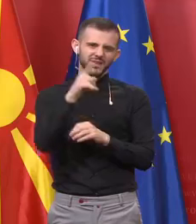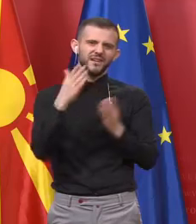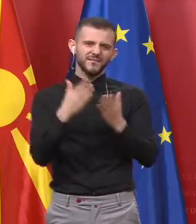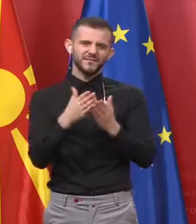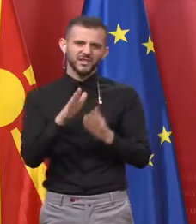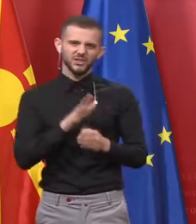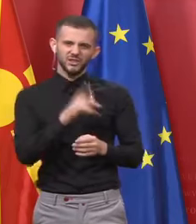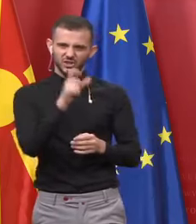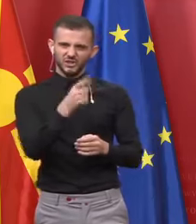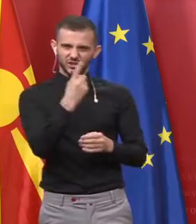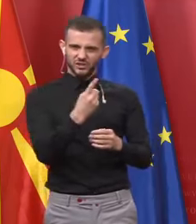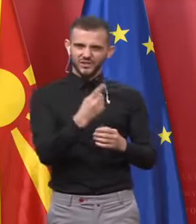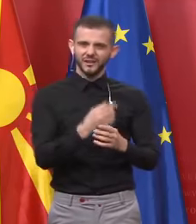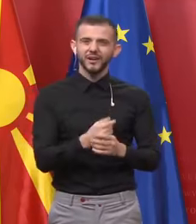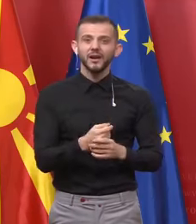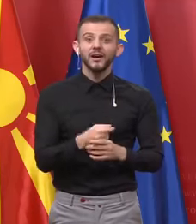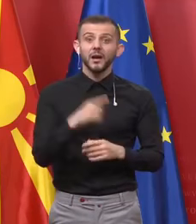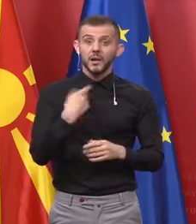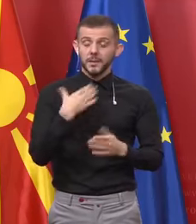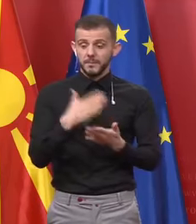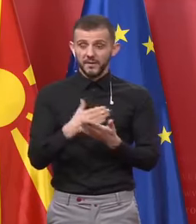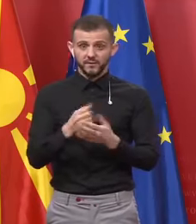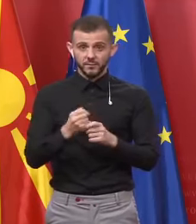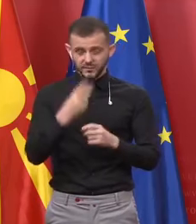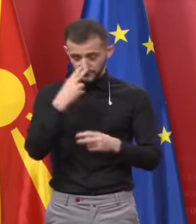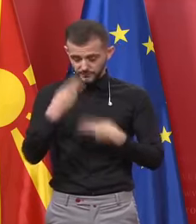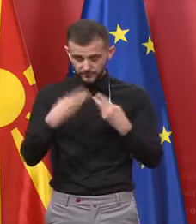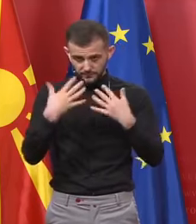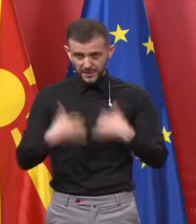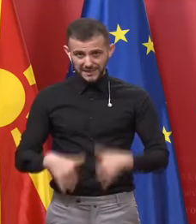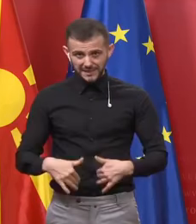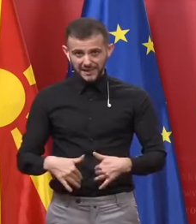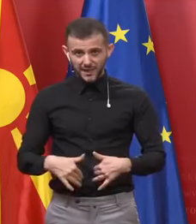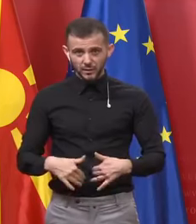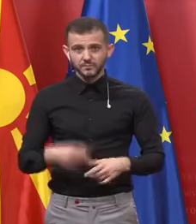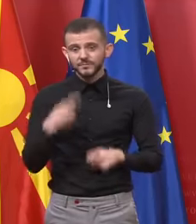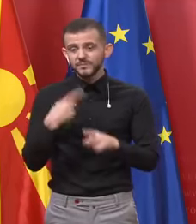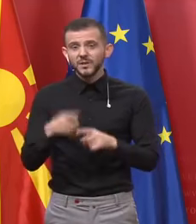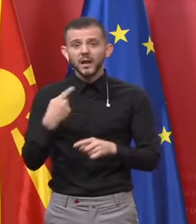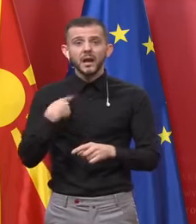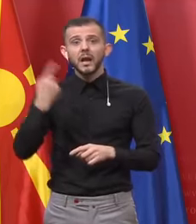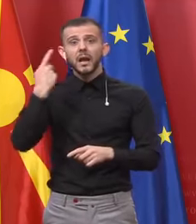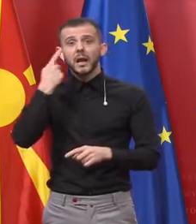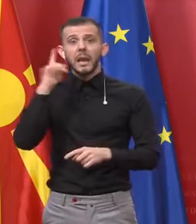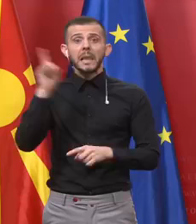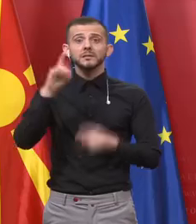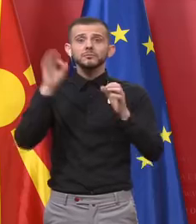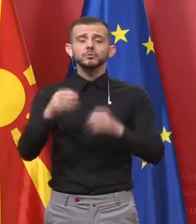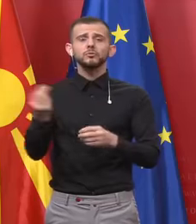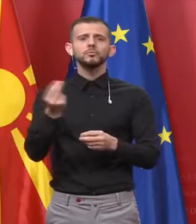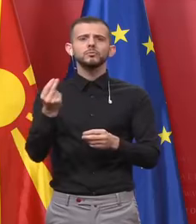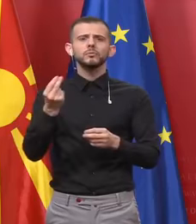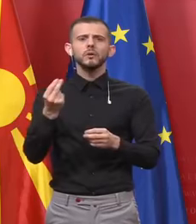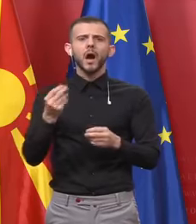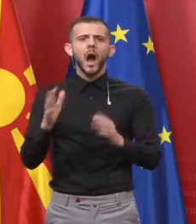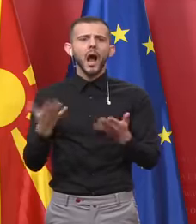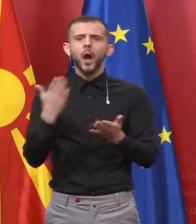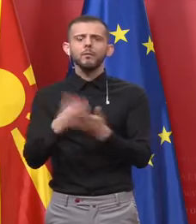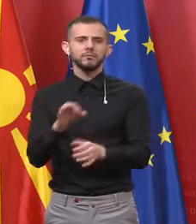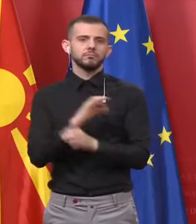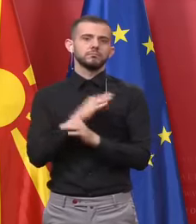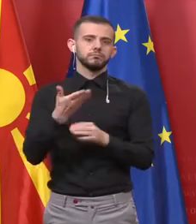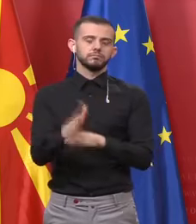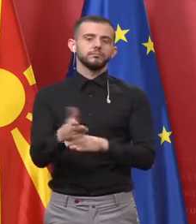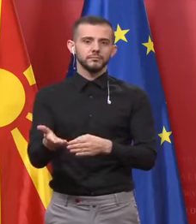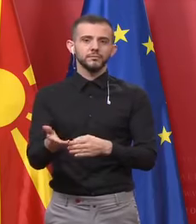Велес направена е обдукција на телото заради тоа што се непознати причините за смртта. Во таа смисла е земен и